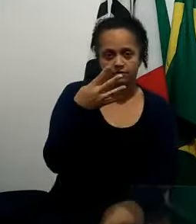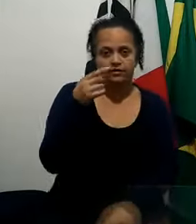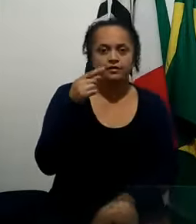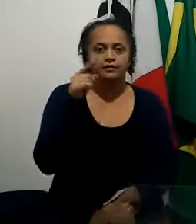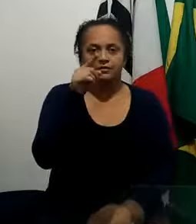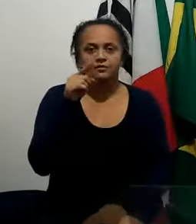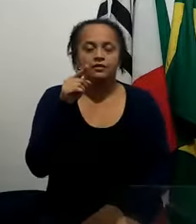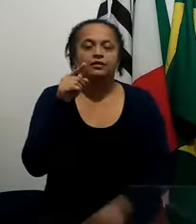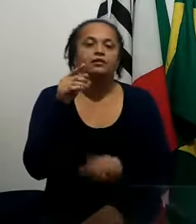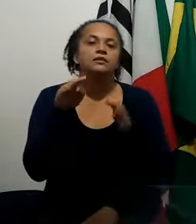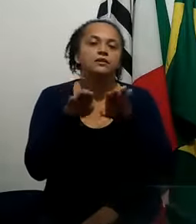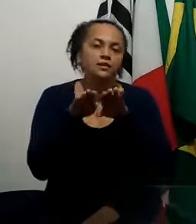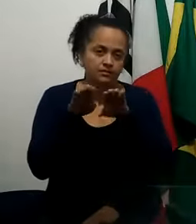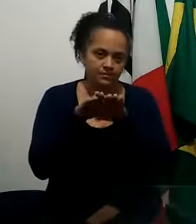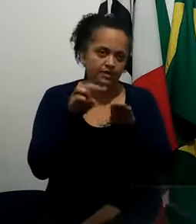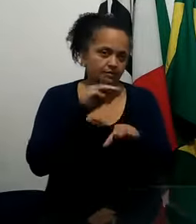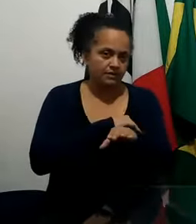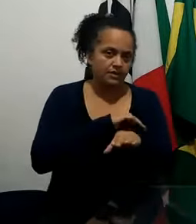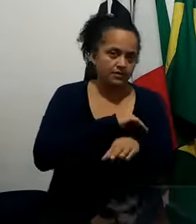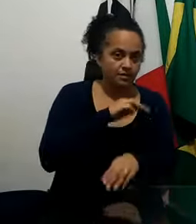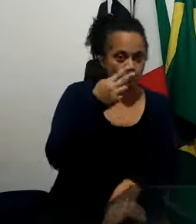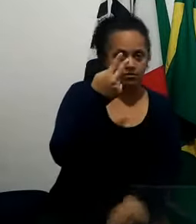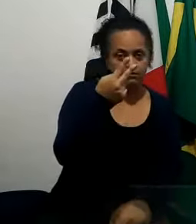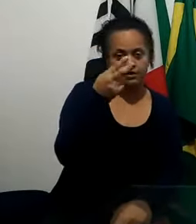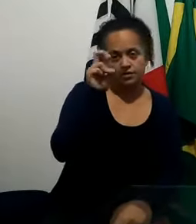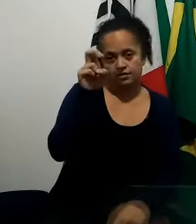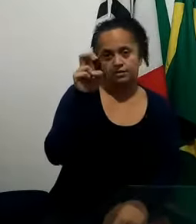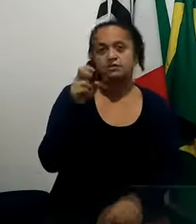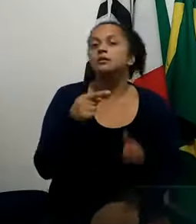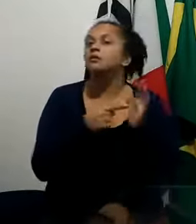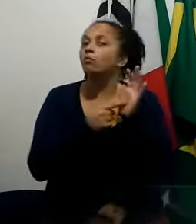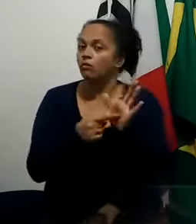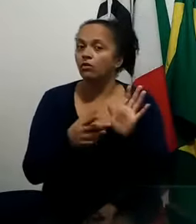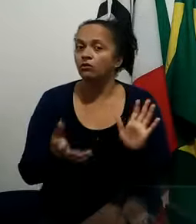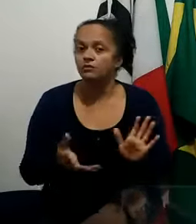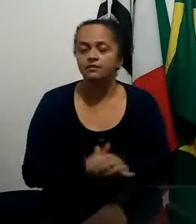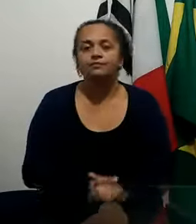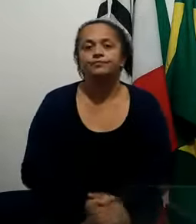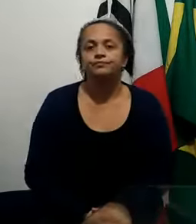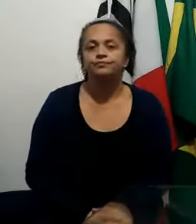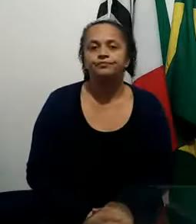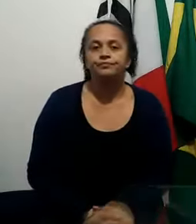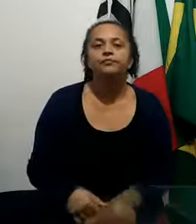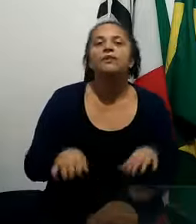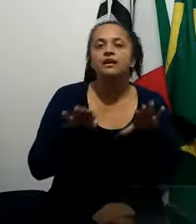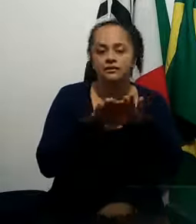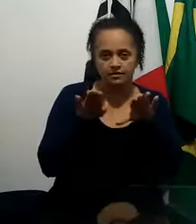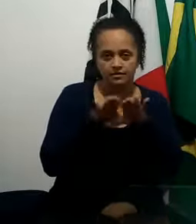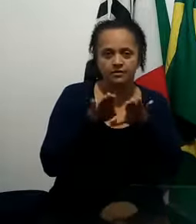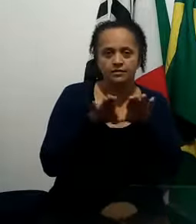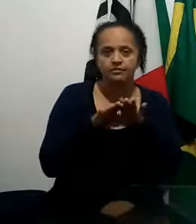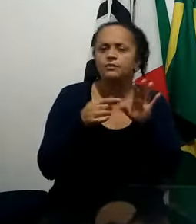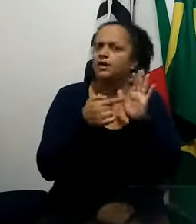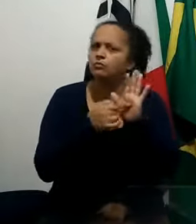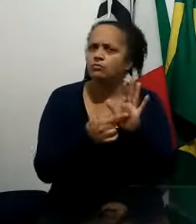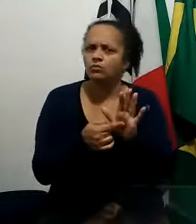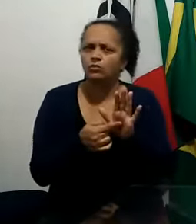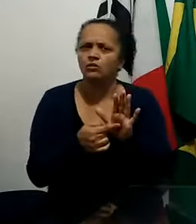primeira taça, a taça da ira de Deus, está em Apocalipse 16, verso